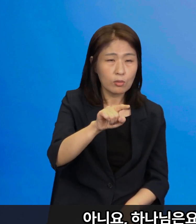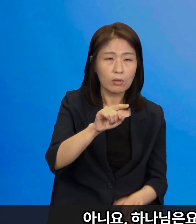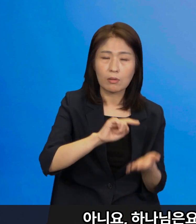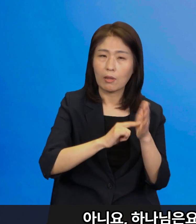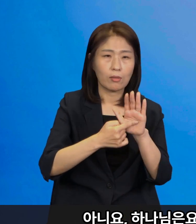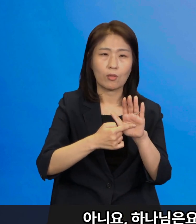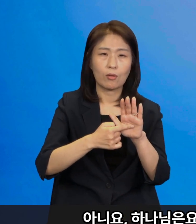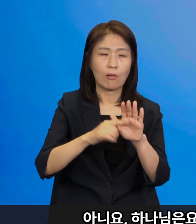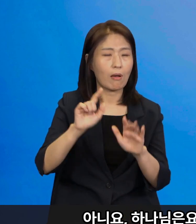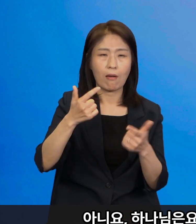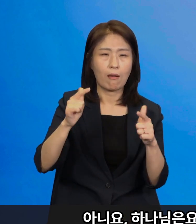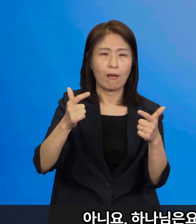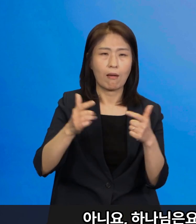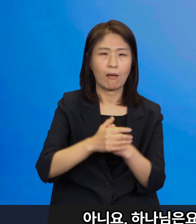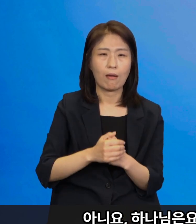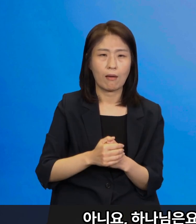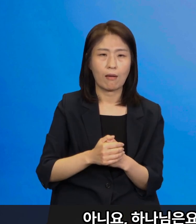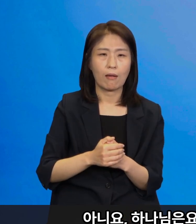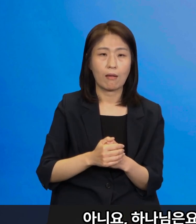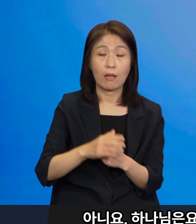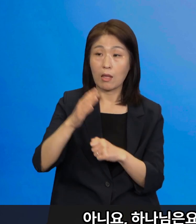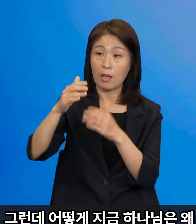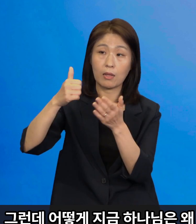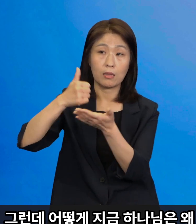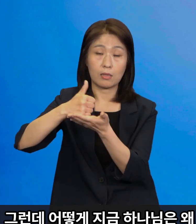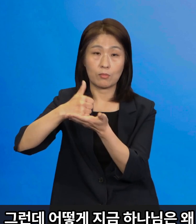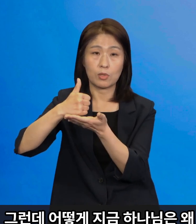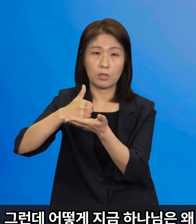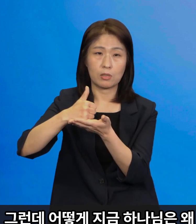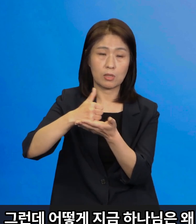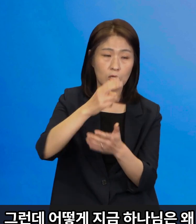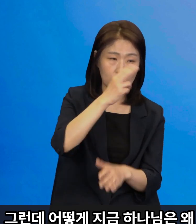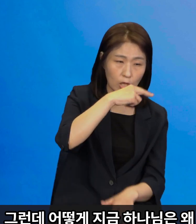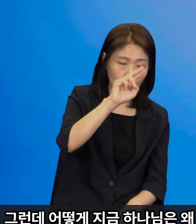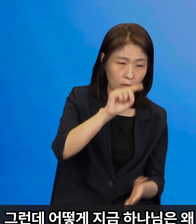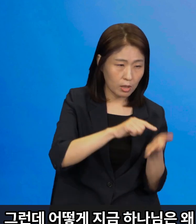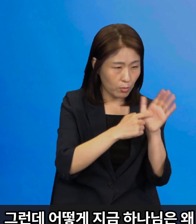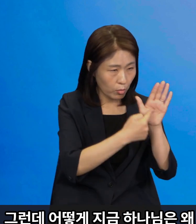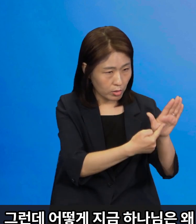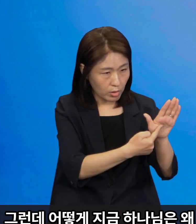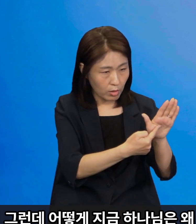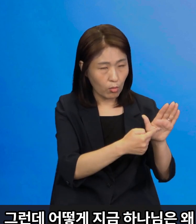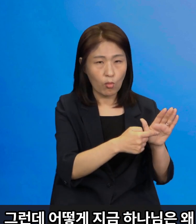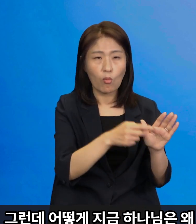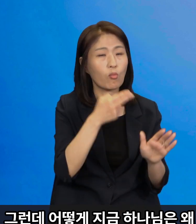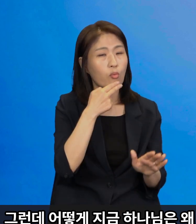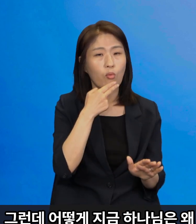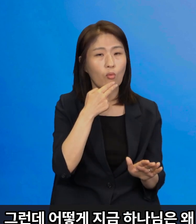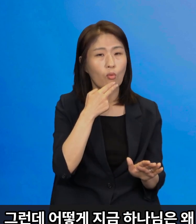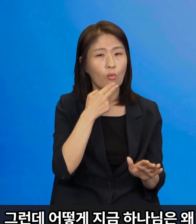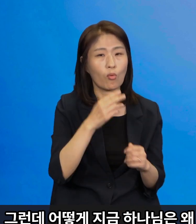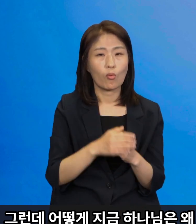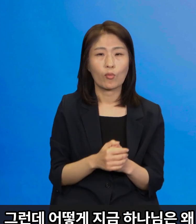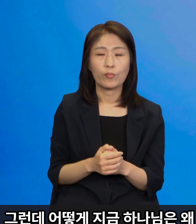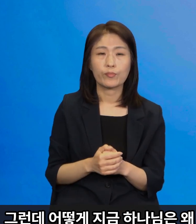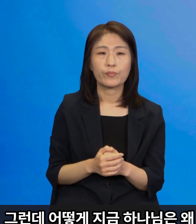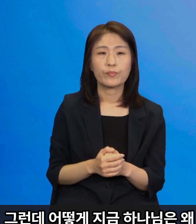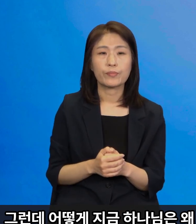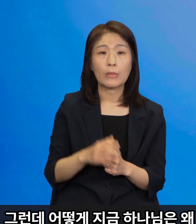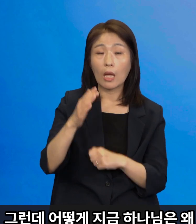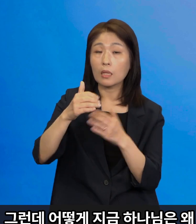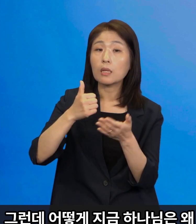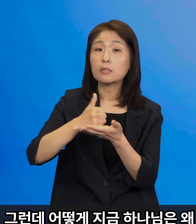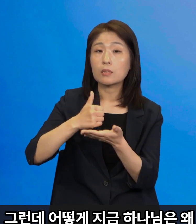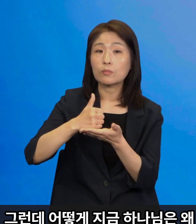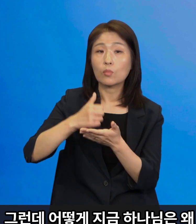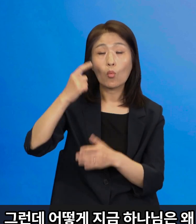아니요. 하나님은요 사울에게 나타나지 않으셨어요. 그런데 어떻게 지금 하나님은 왜 한